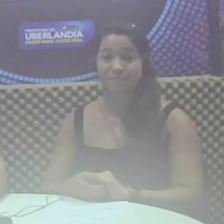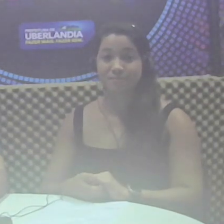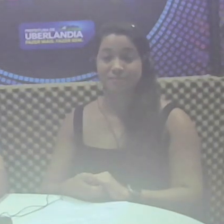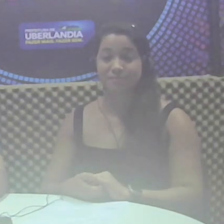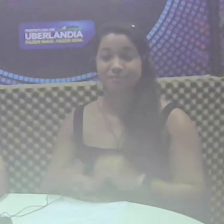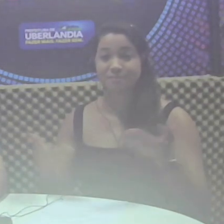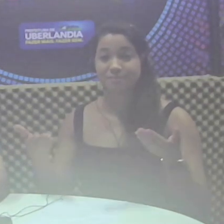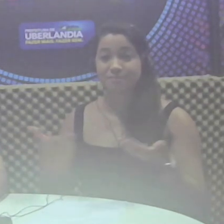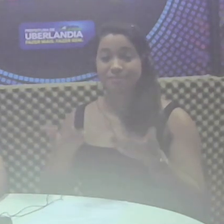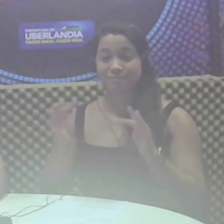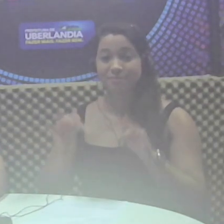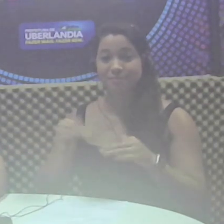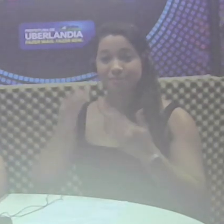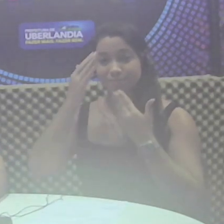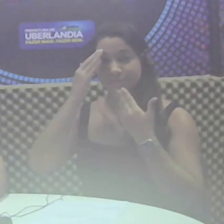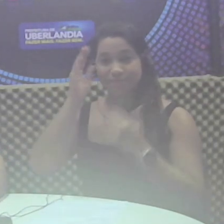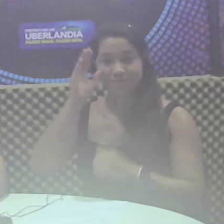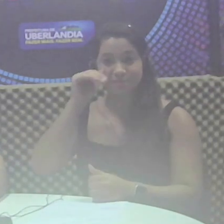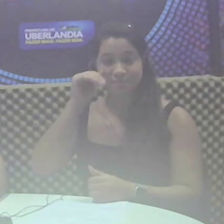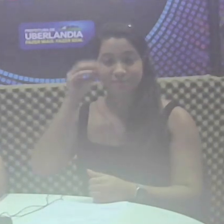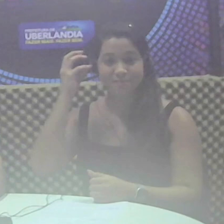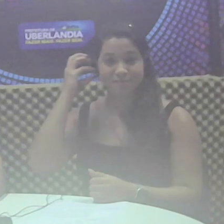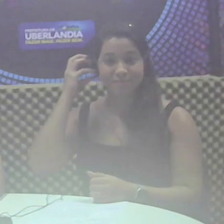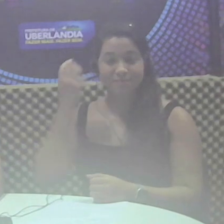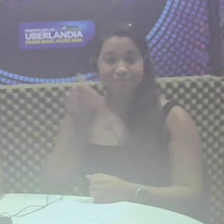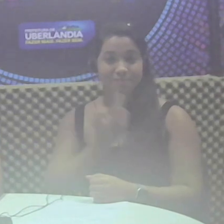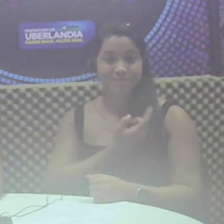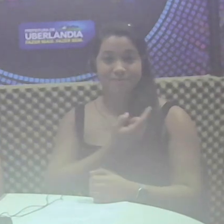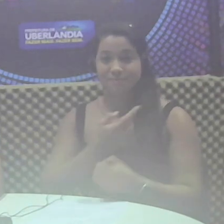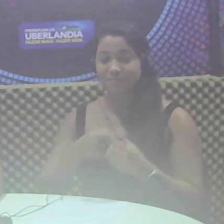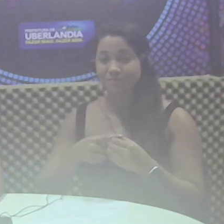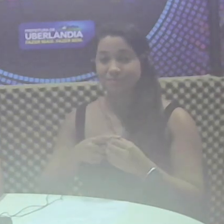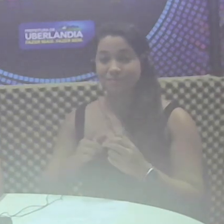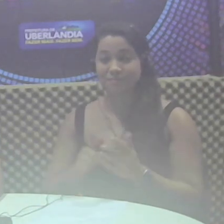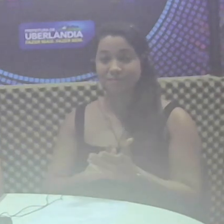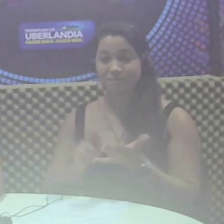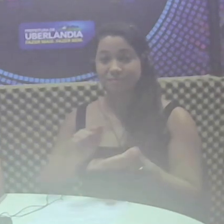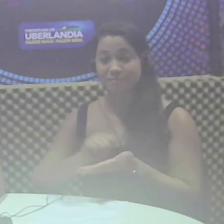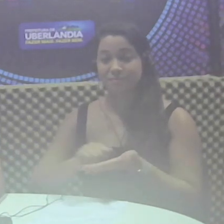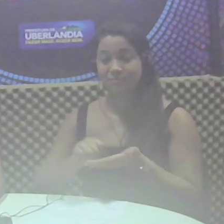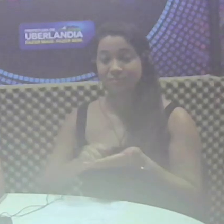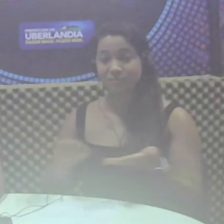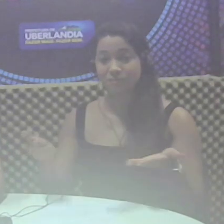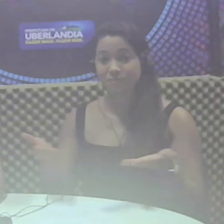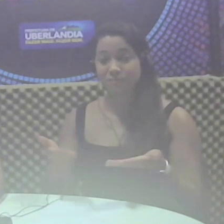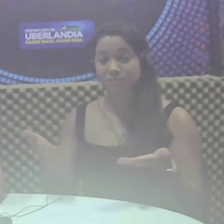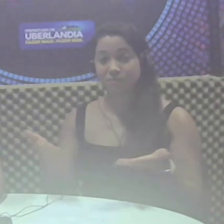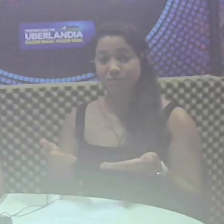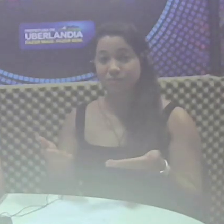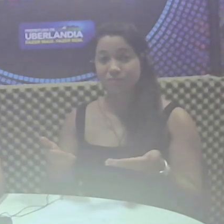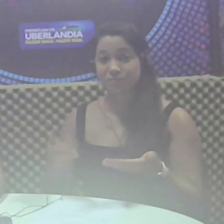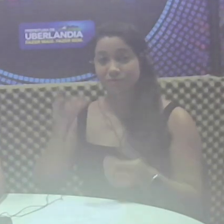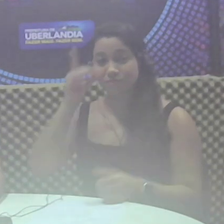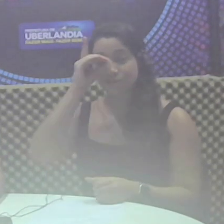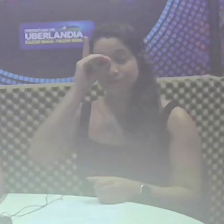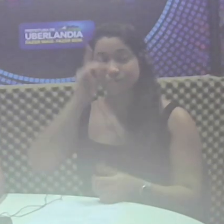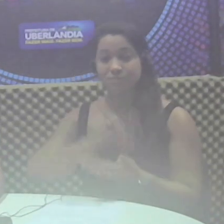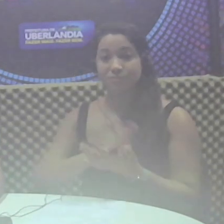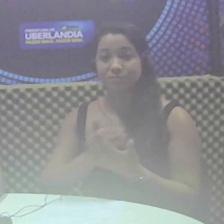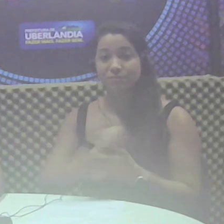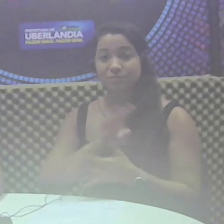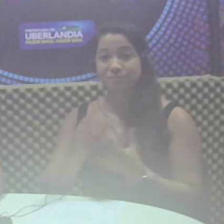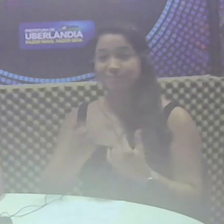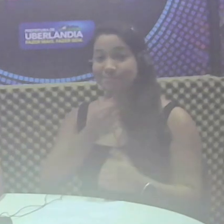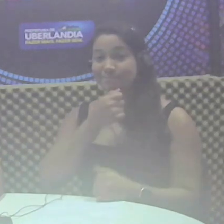Notícias. A edição de hoje fica por aqui. Obrigado pela sua audiência. Rádio Nossa Cidade. Jornalista responsável pela edição, Daniela Aires. Tradução